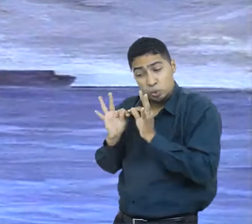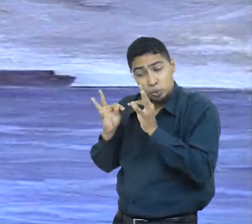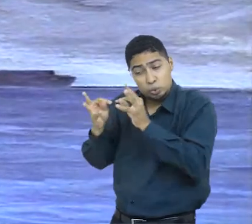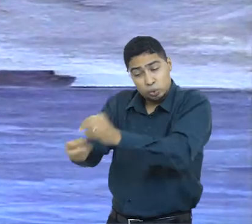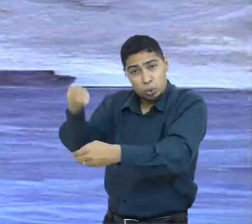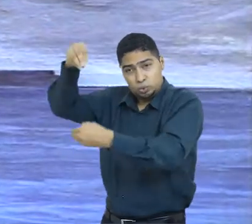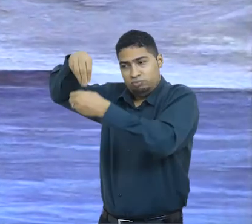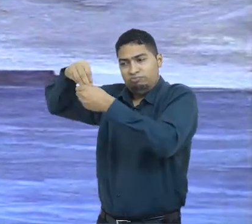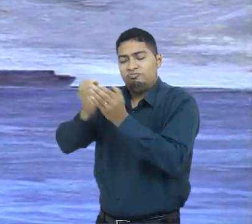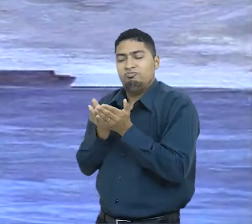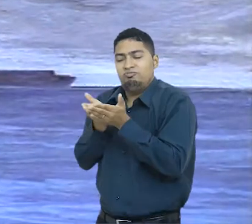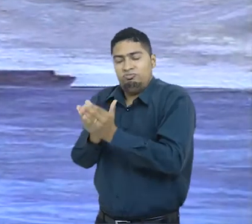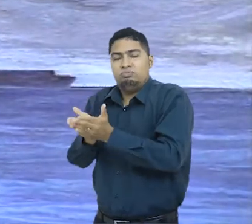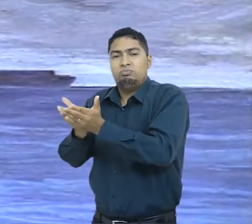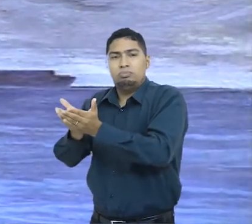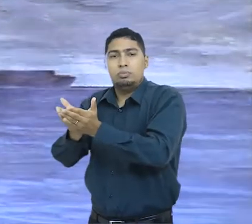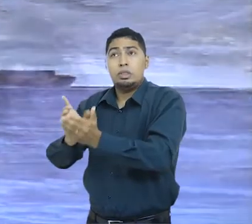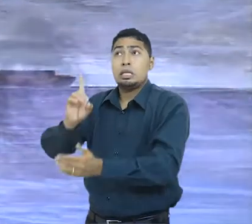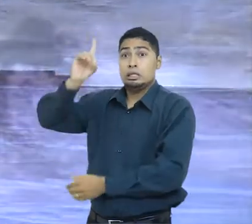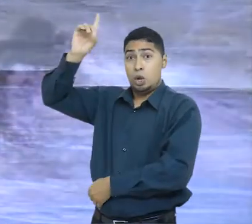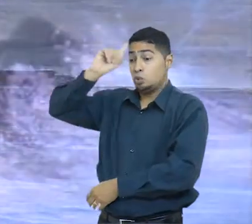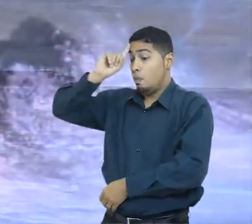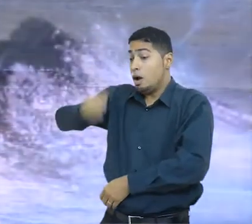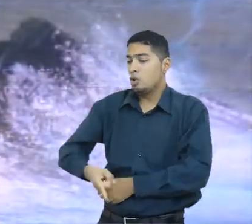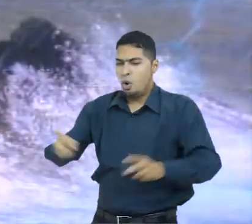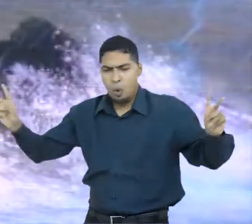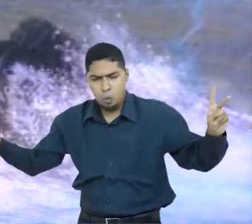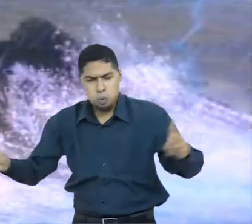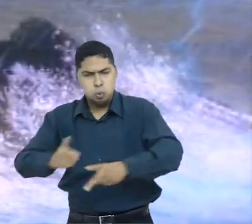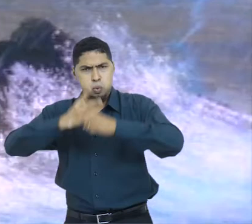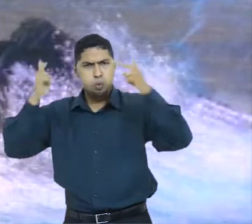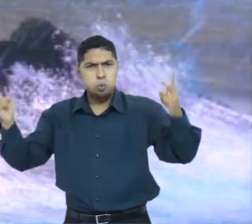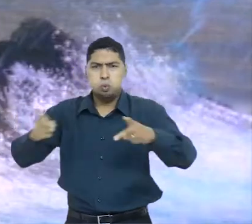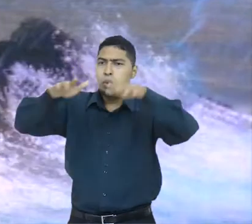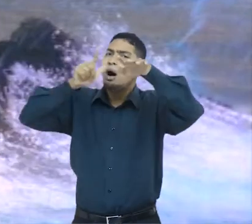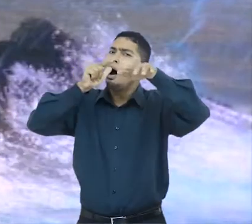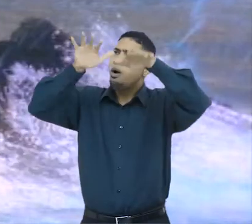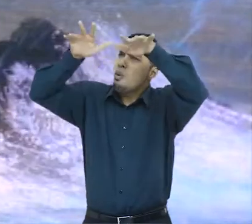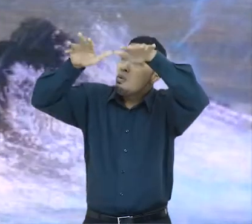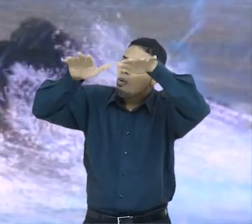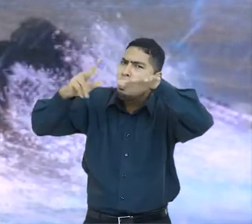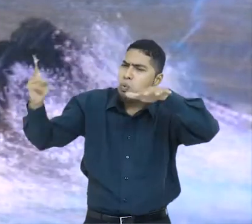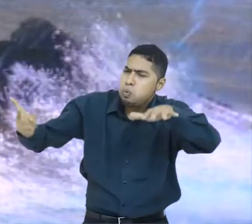na arca. Deus mandou que um vento baixasse o nível da água.